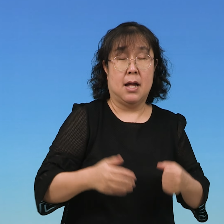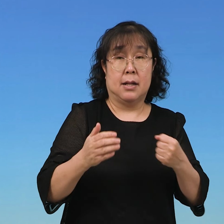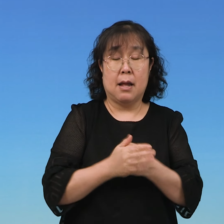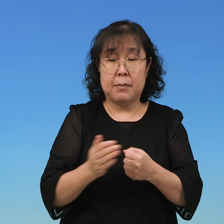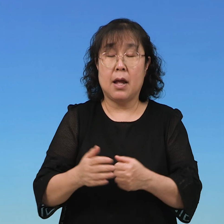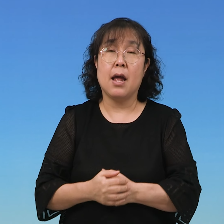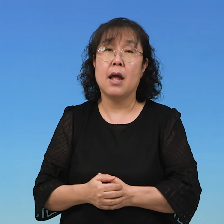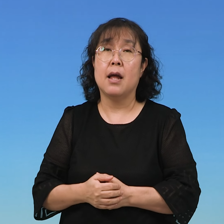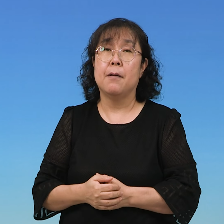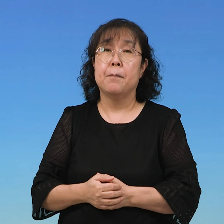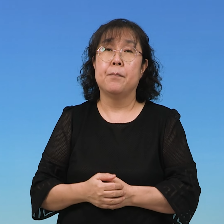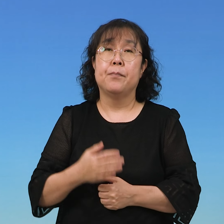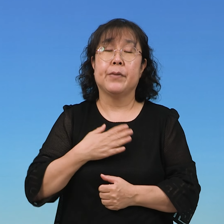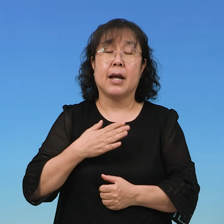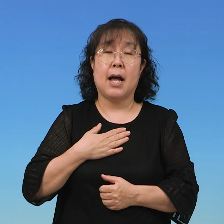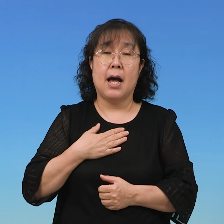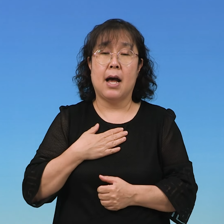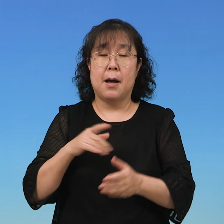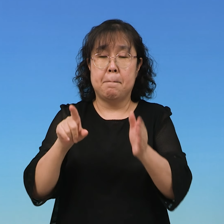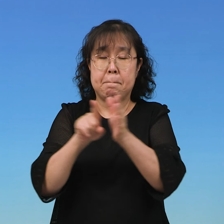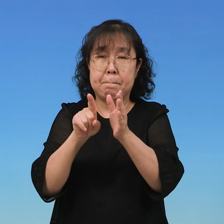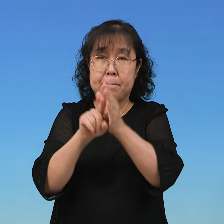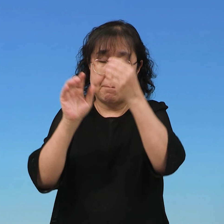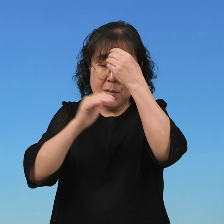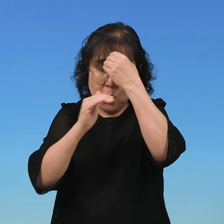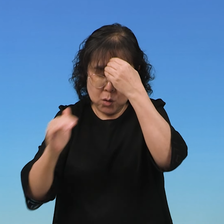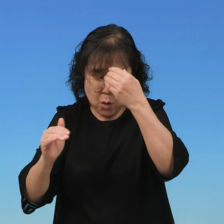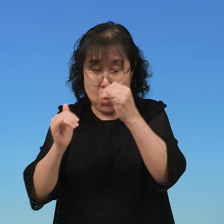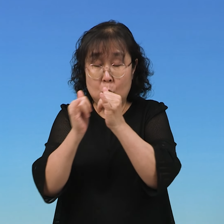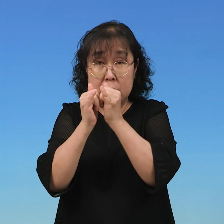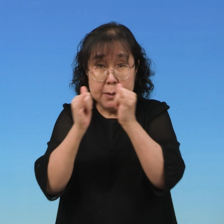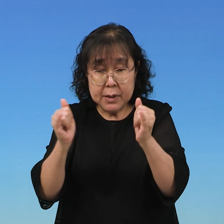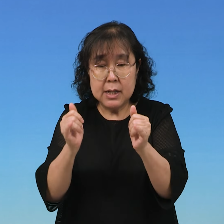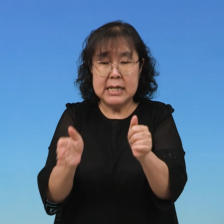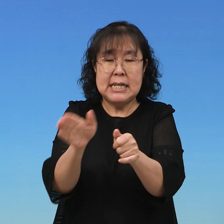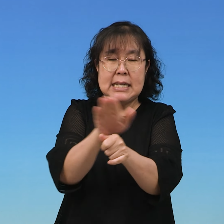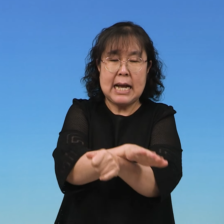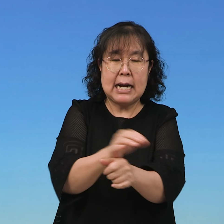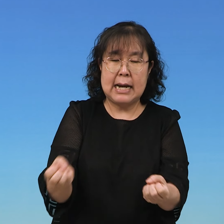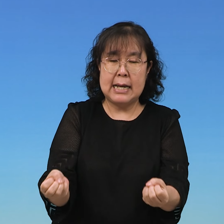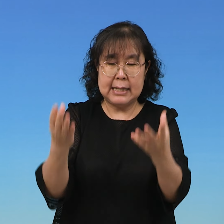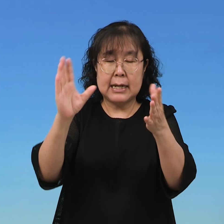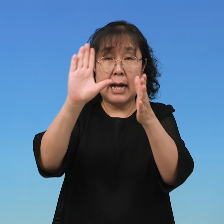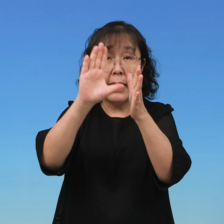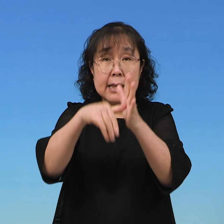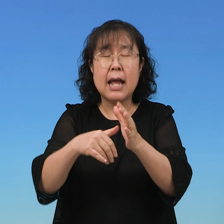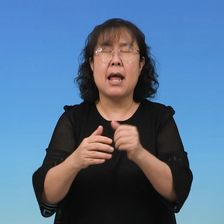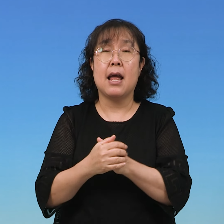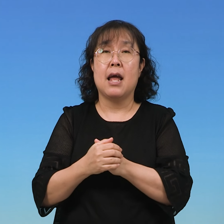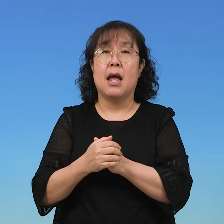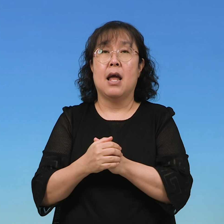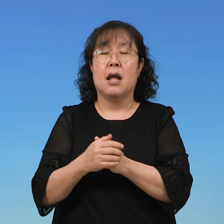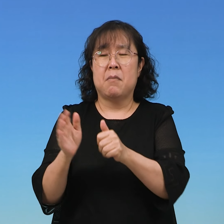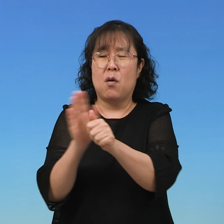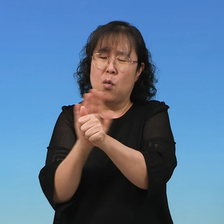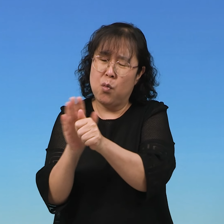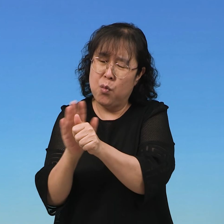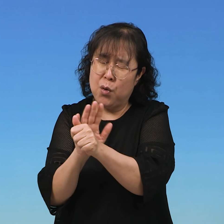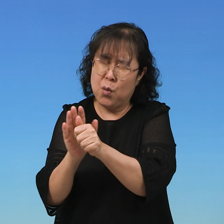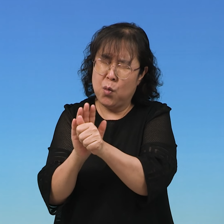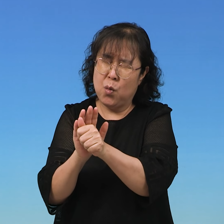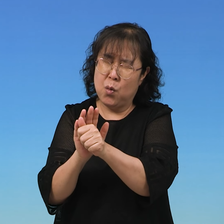성도님들 장례식을 치를 때 여러 번 이거를 경험했습니다. 너무너무 절망적인 그 상황에 그래서 감히 막 어떤